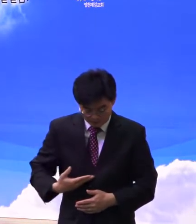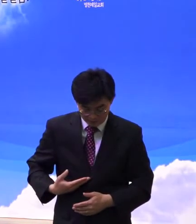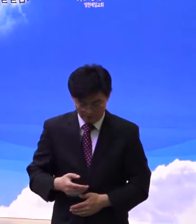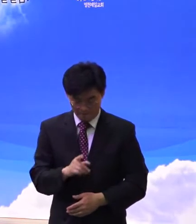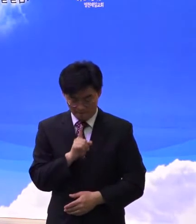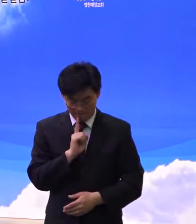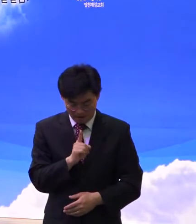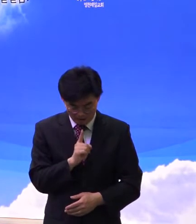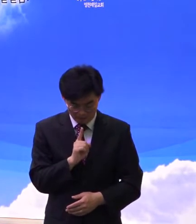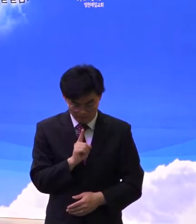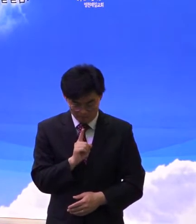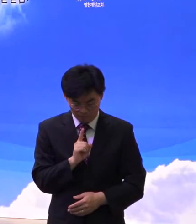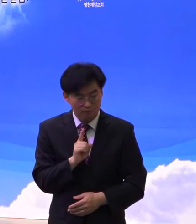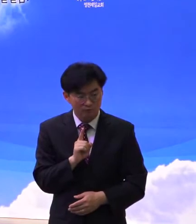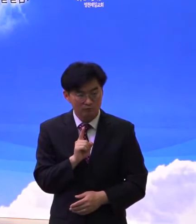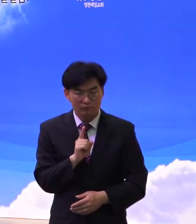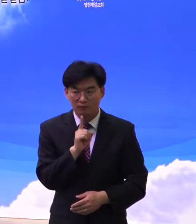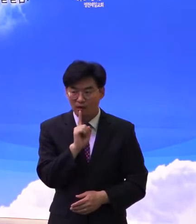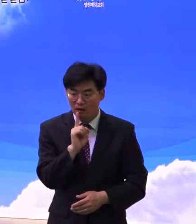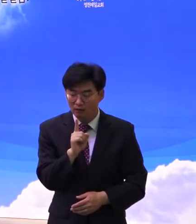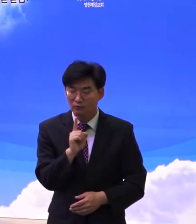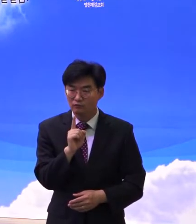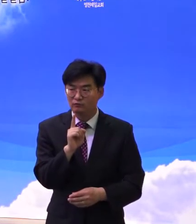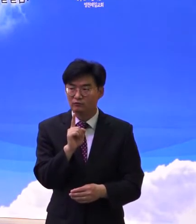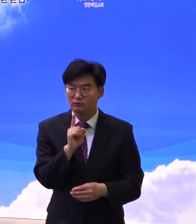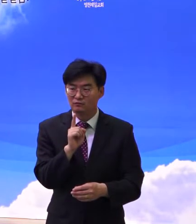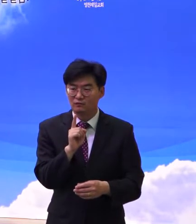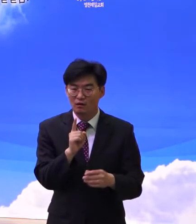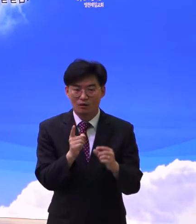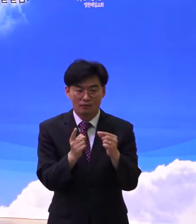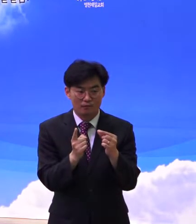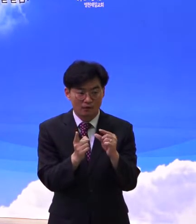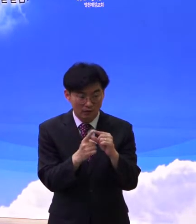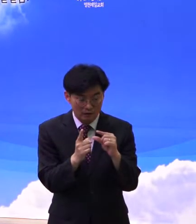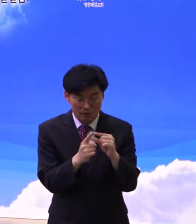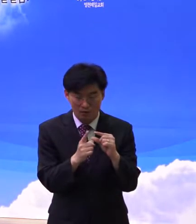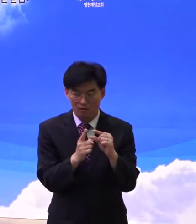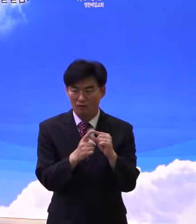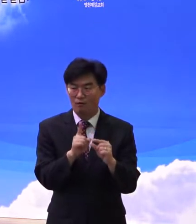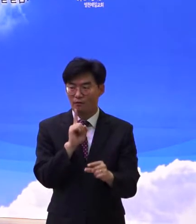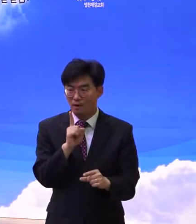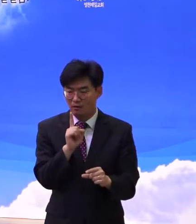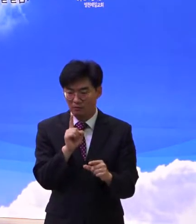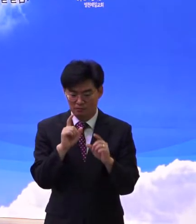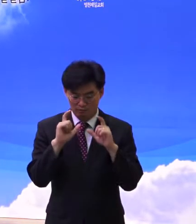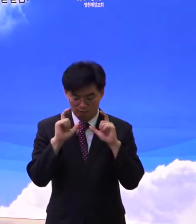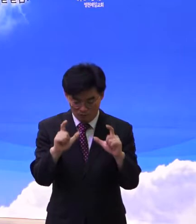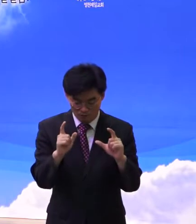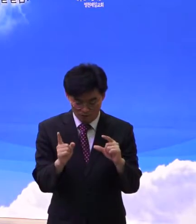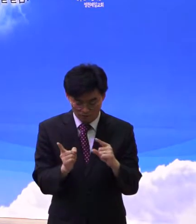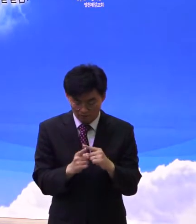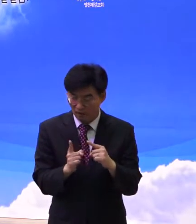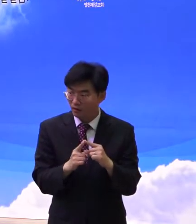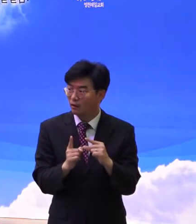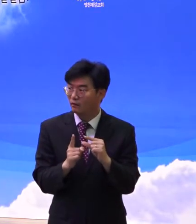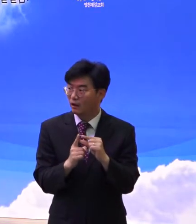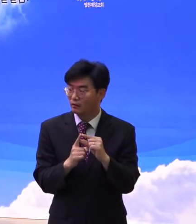천하 각국의 언어로 말하는 하나님 말씀하게 하신 그 말씀의 내용, 선포된 내용이 한 가지였다는